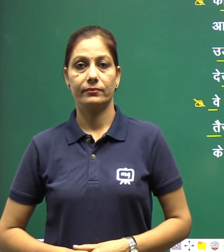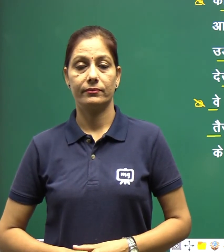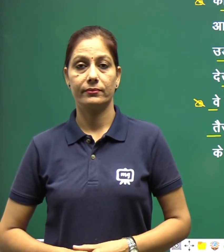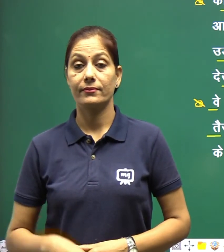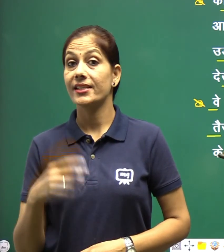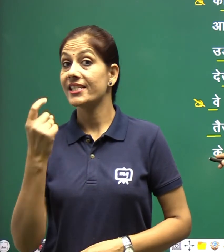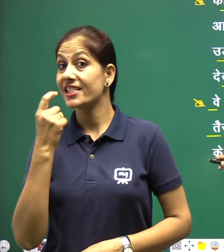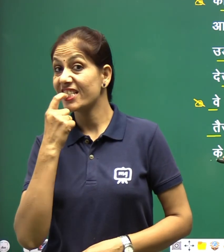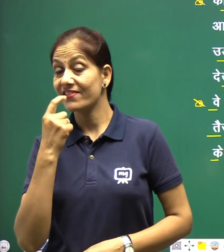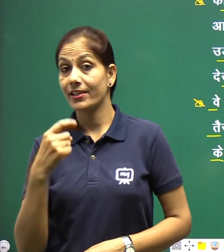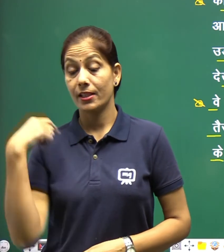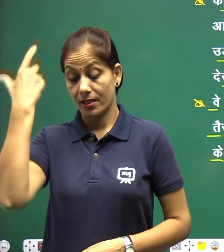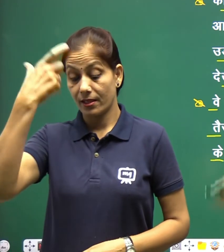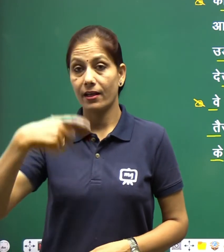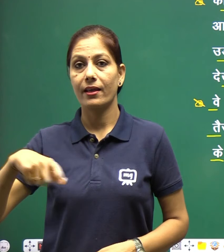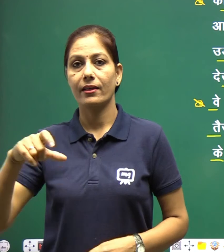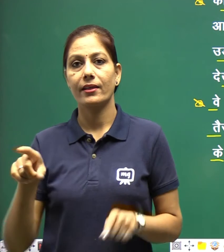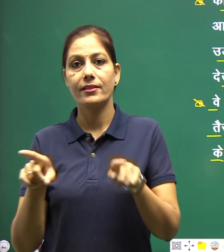श्वेत काया के समान